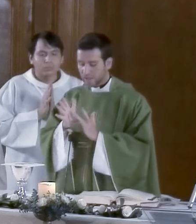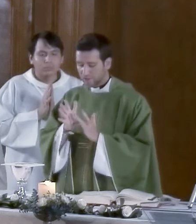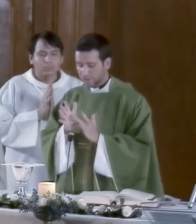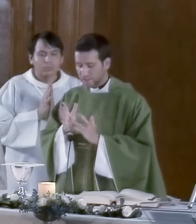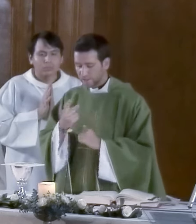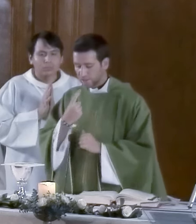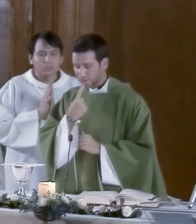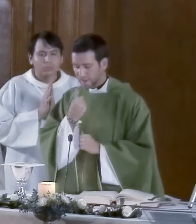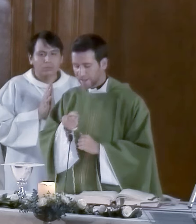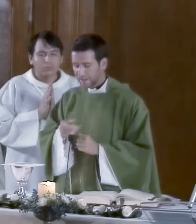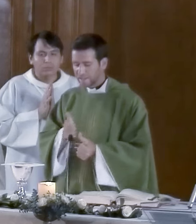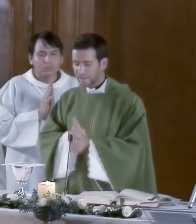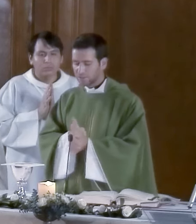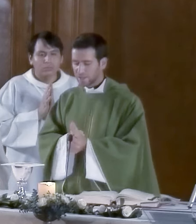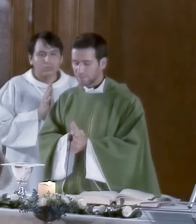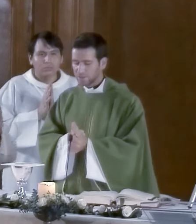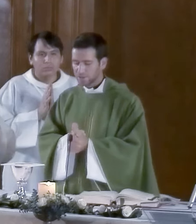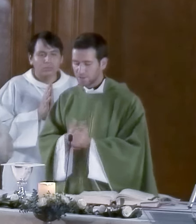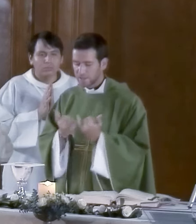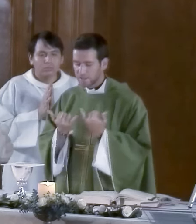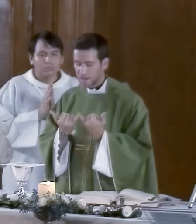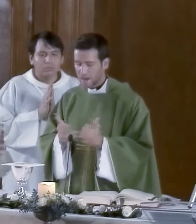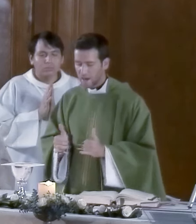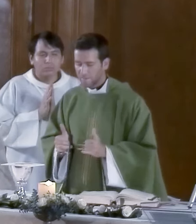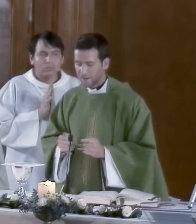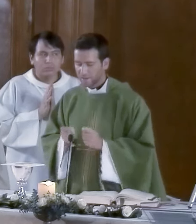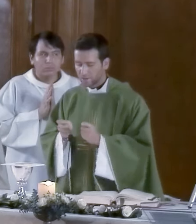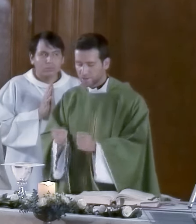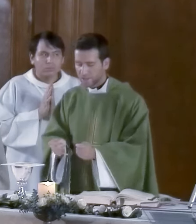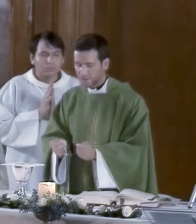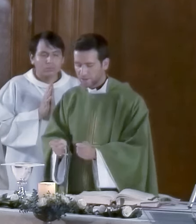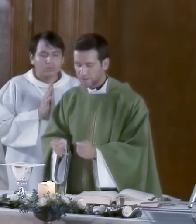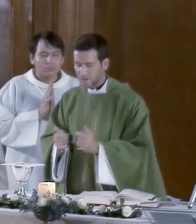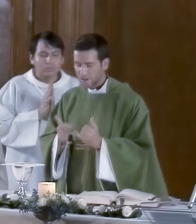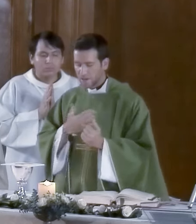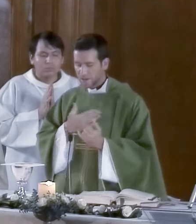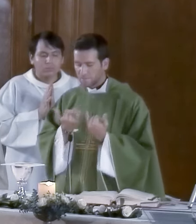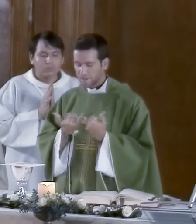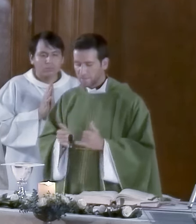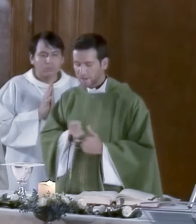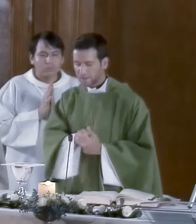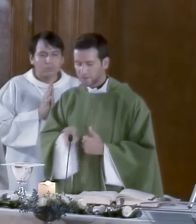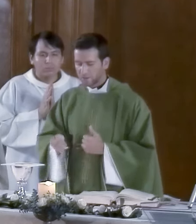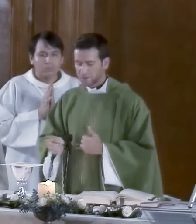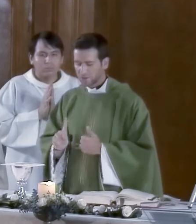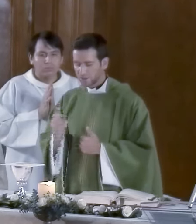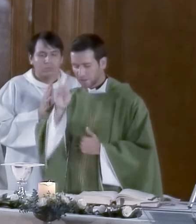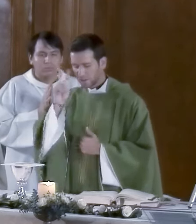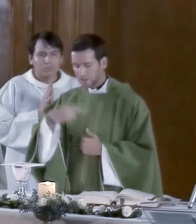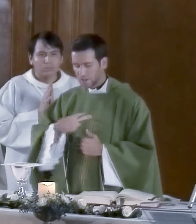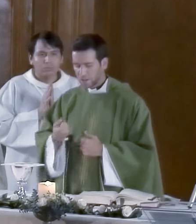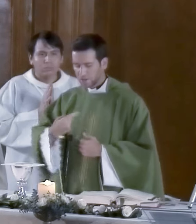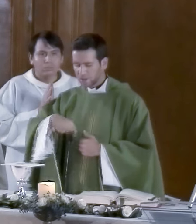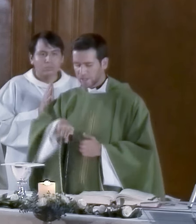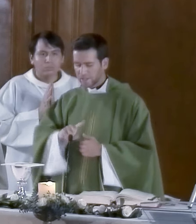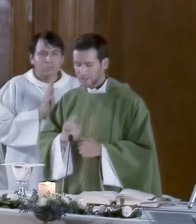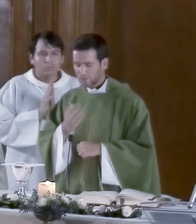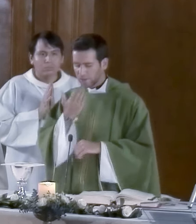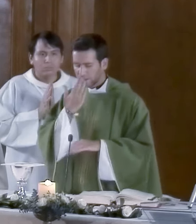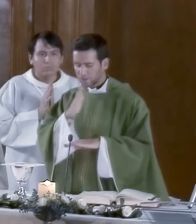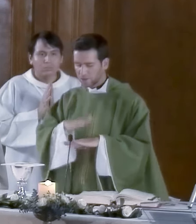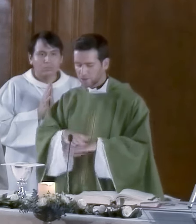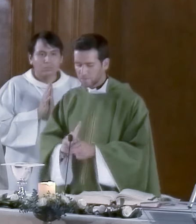Señor Jesucristo, que dijiste a tus apóstoles: la paz os dejo, mi paz os doy. No